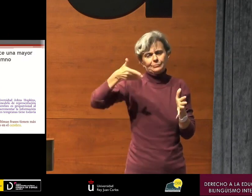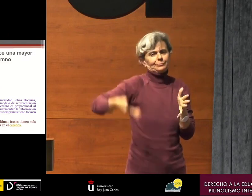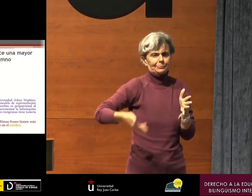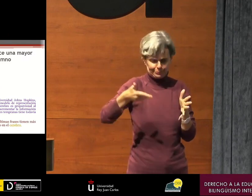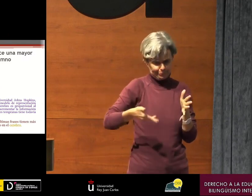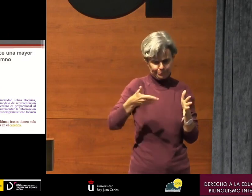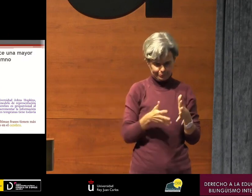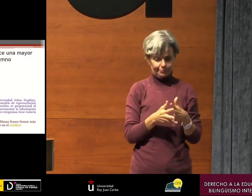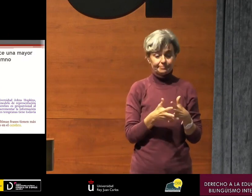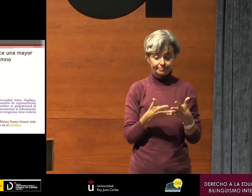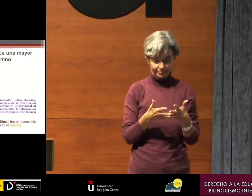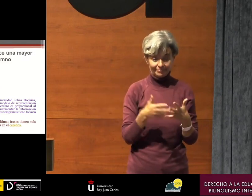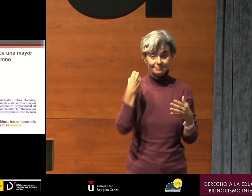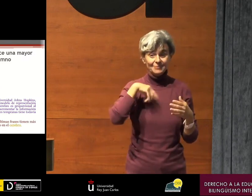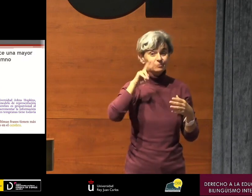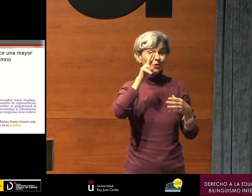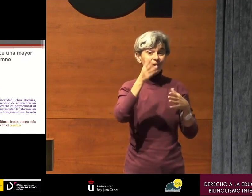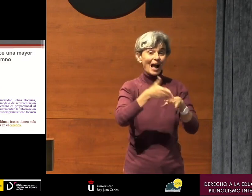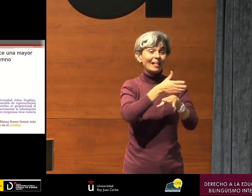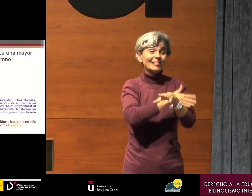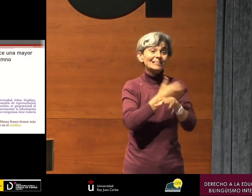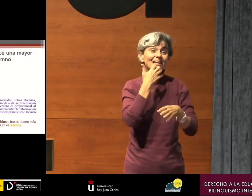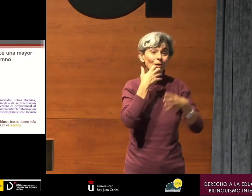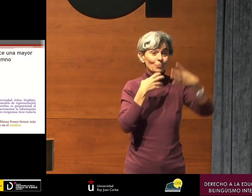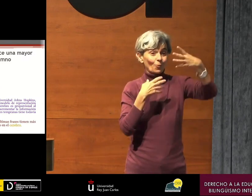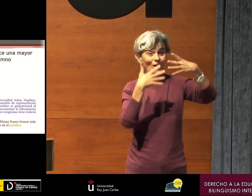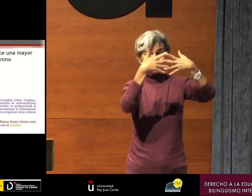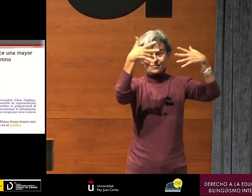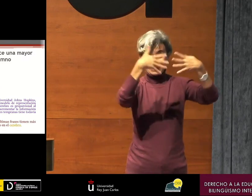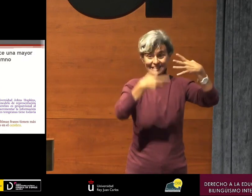Por lo tanto, es fundamental.